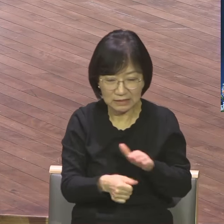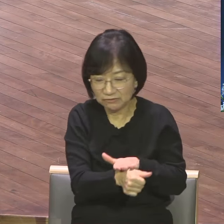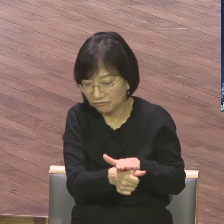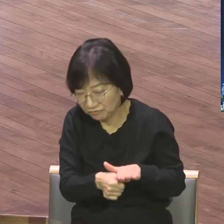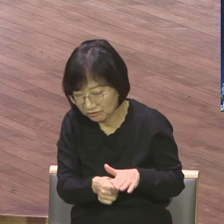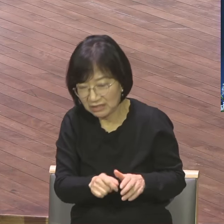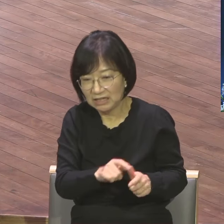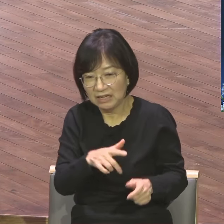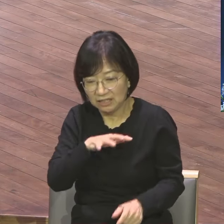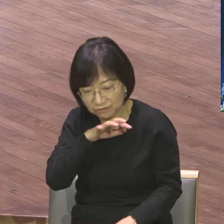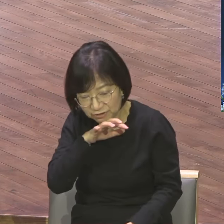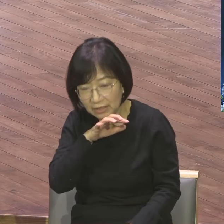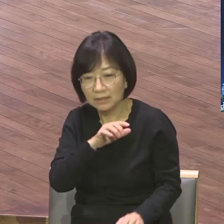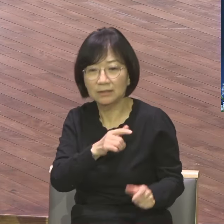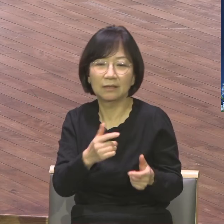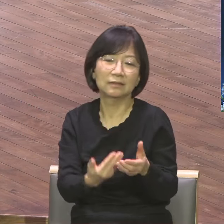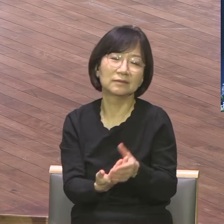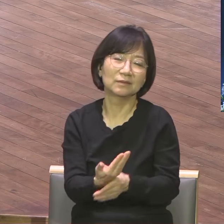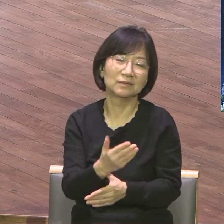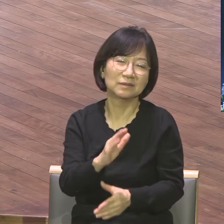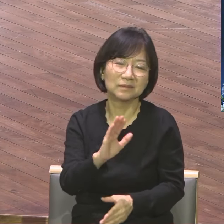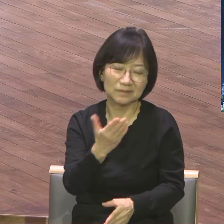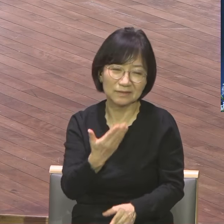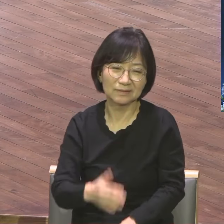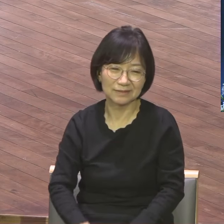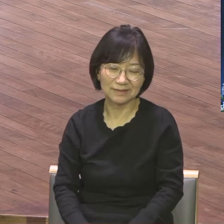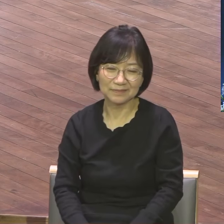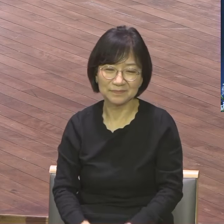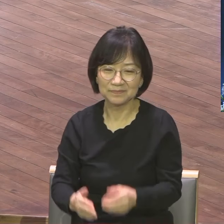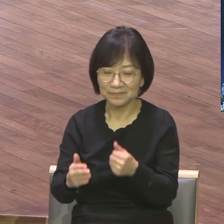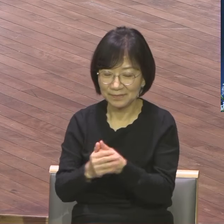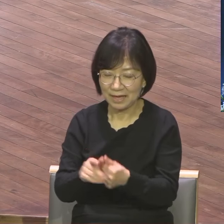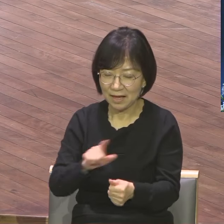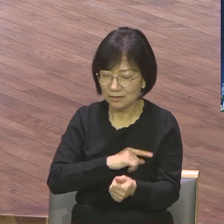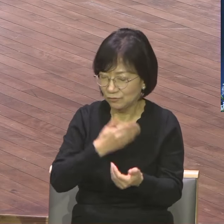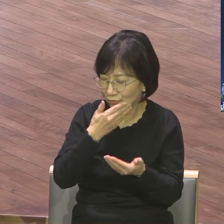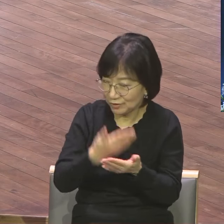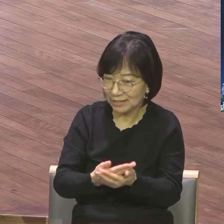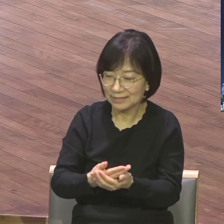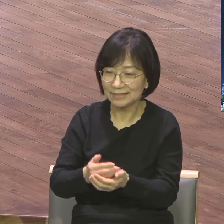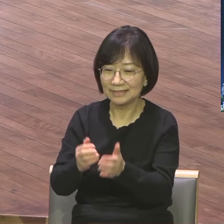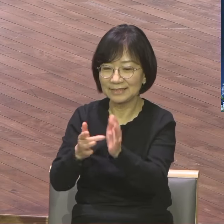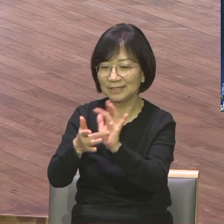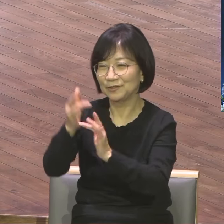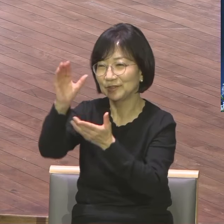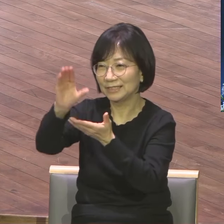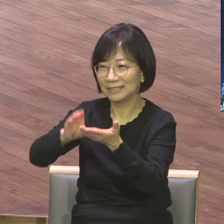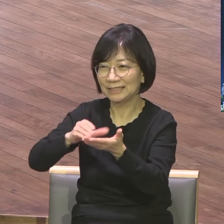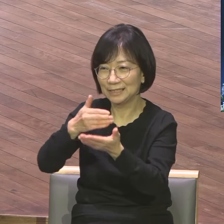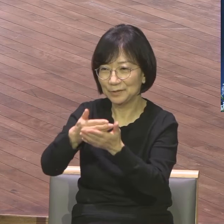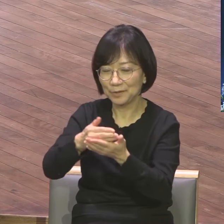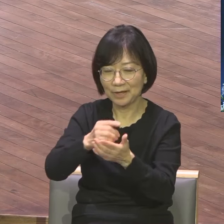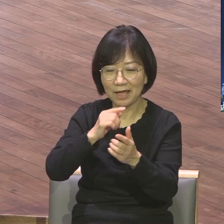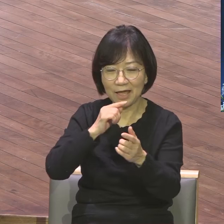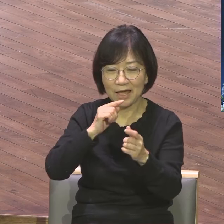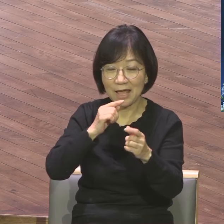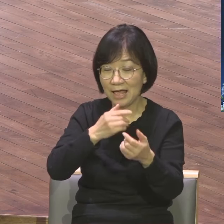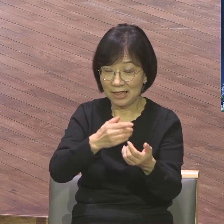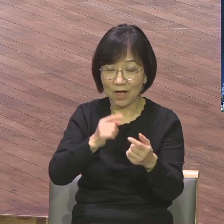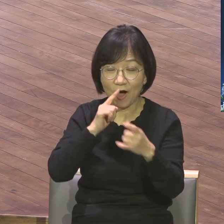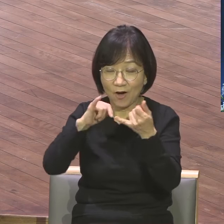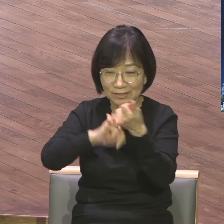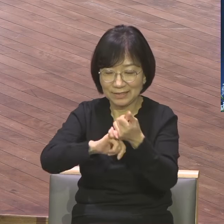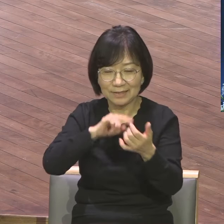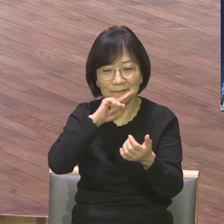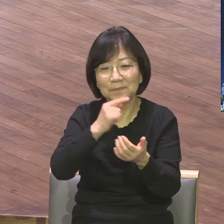모든 원동력의 힘은 바로 그리스도 언약의 피. 이것이 능력 중의 능력이에요. 그래서